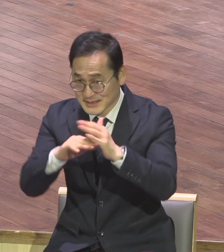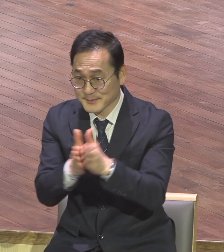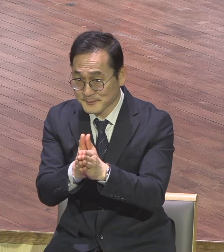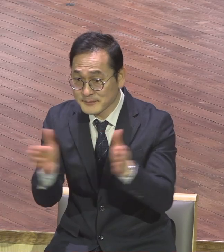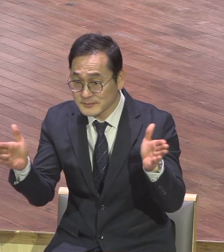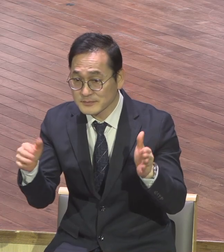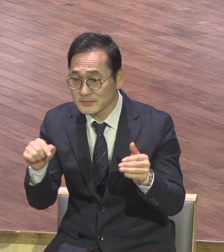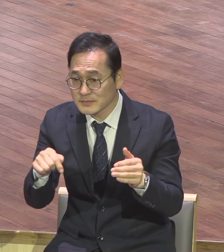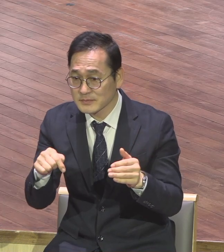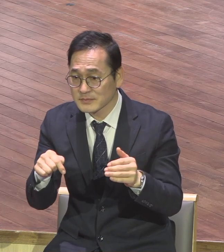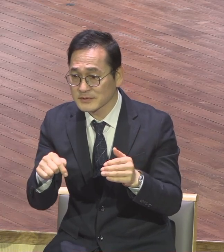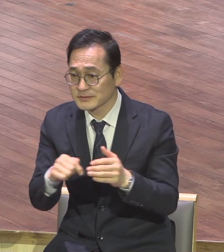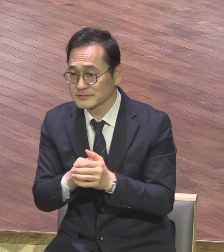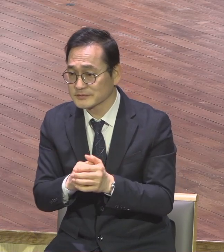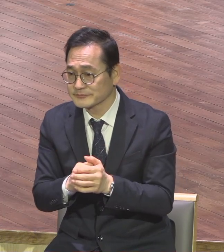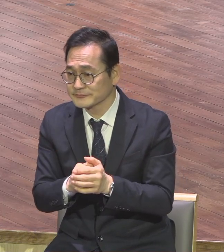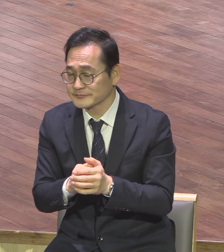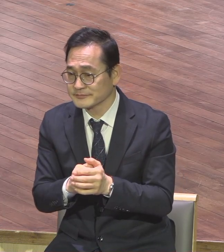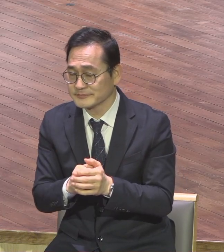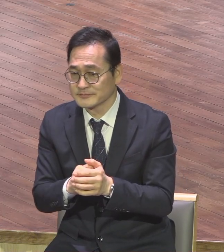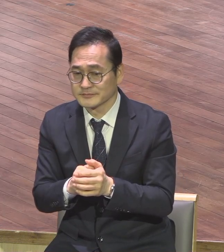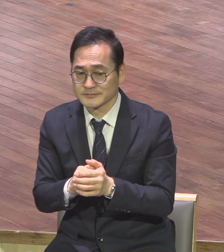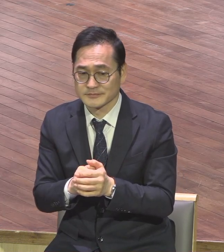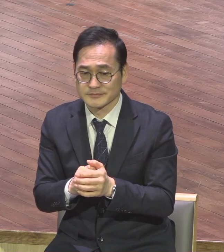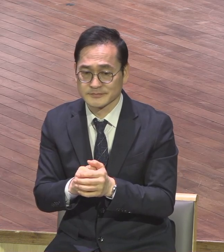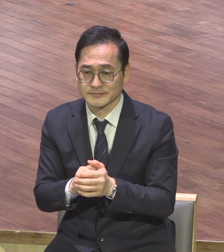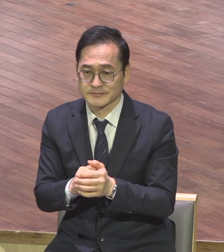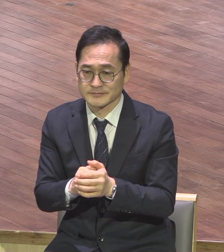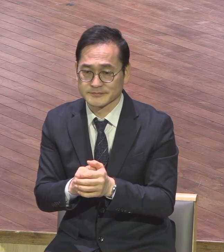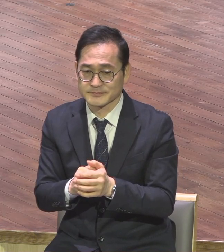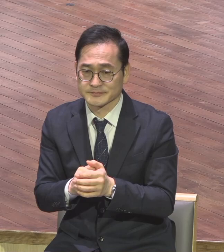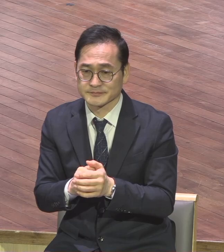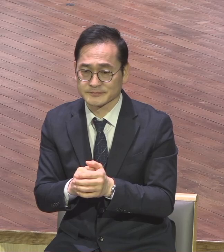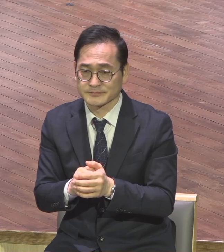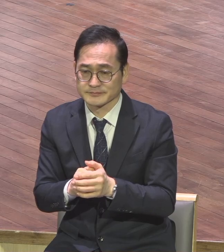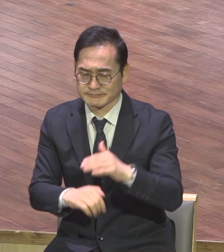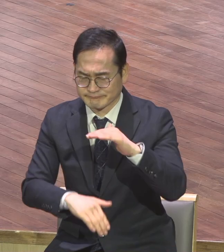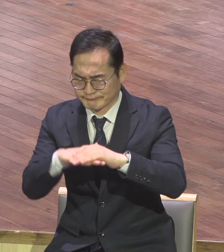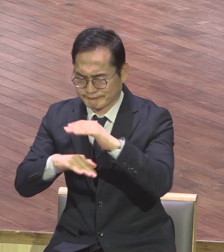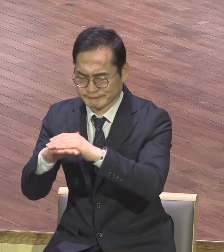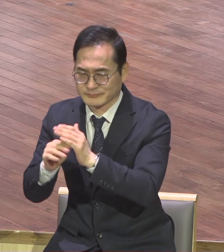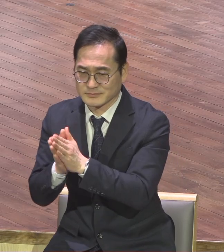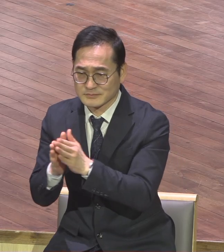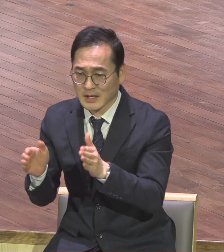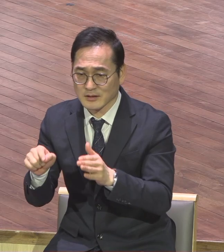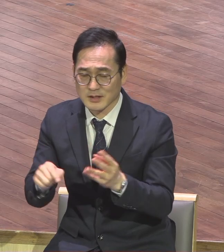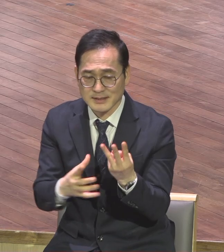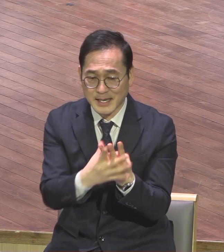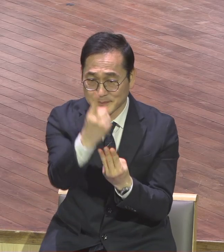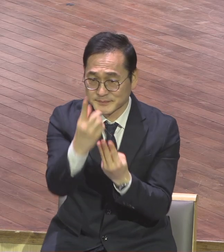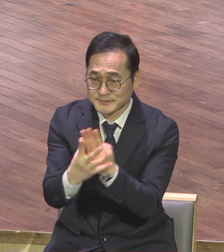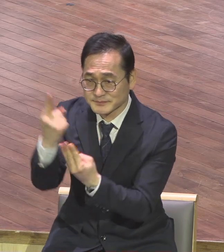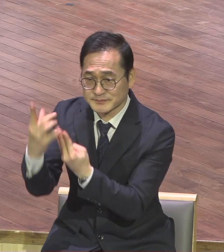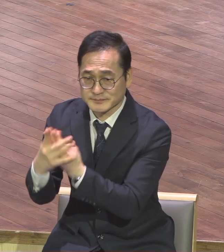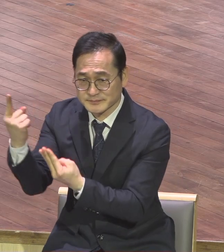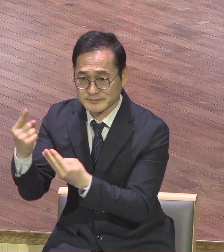구성해라. 지금까지 현재 오늘 아침까지 아침 7시까지